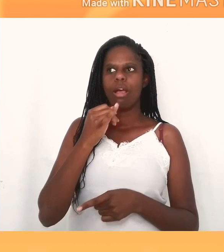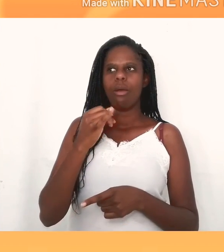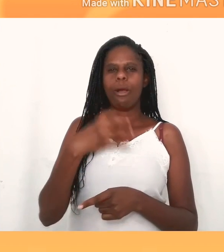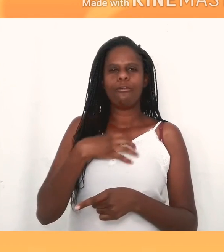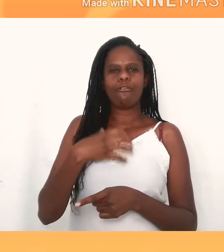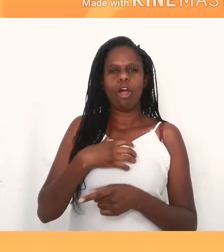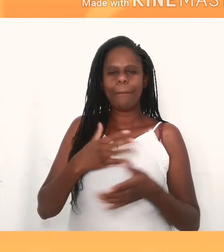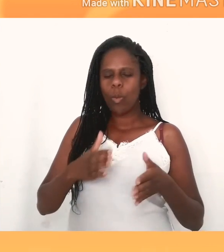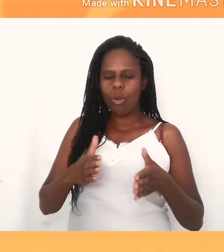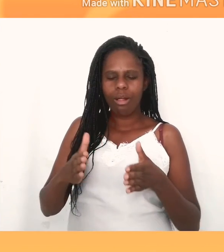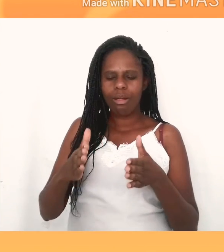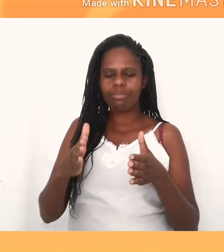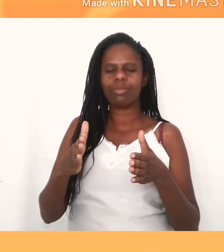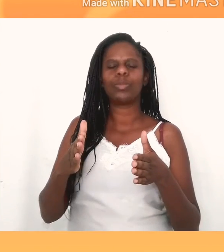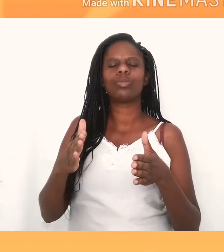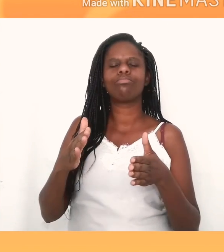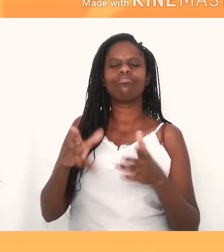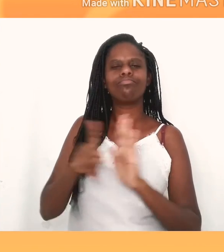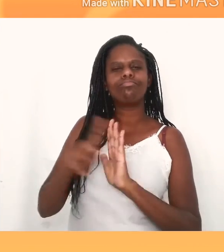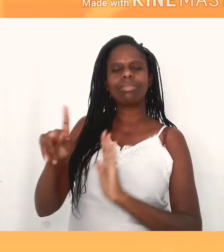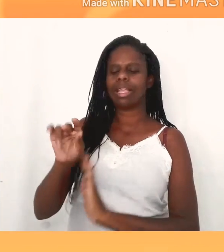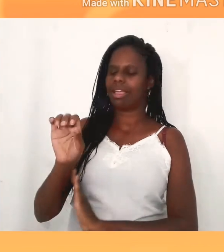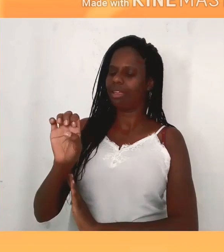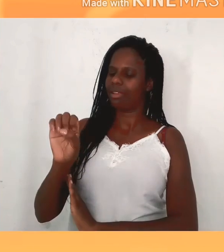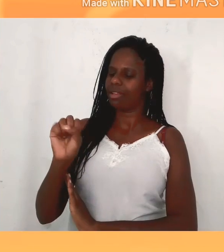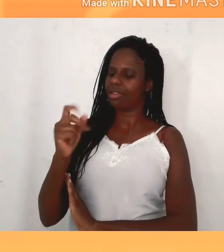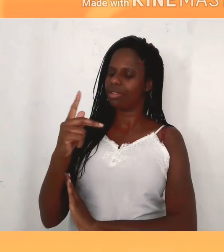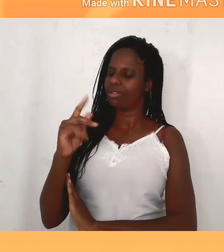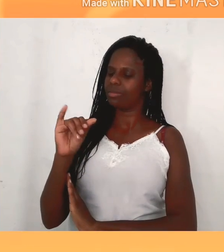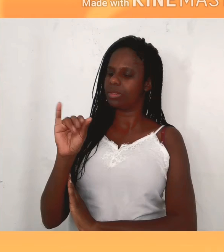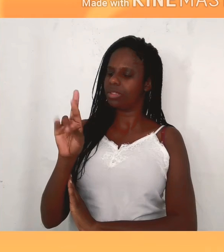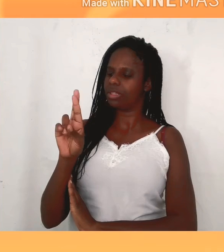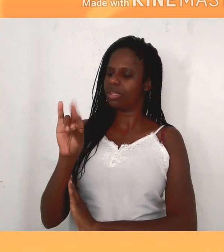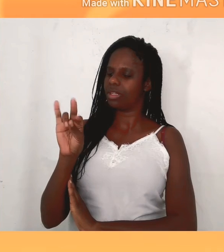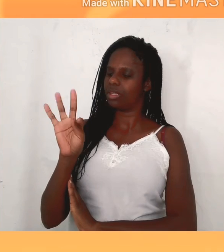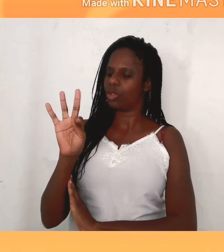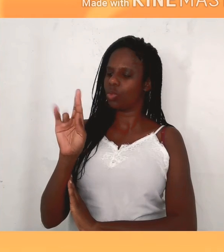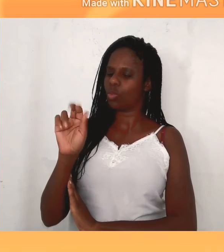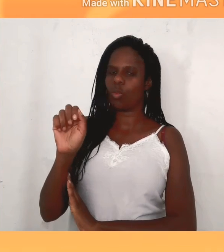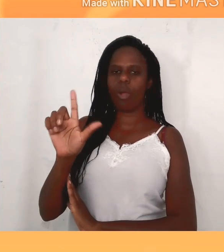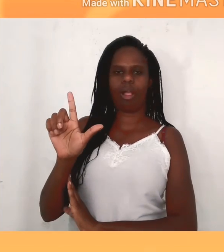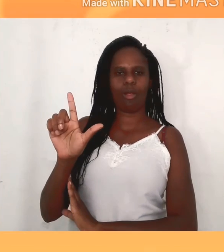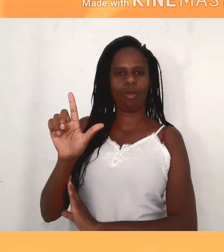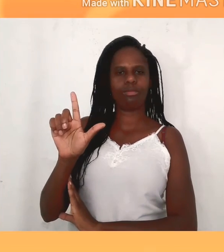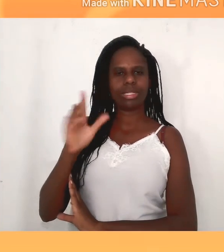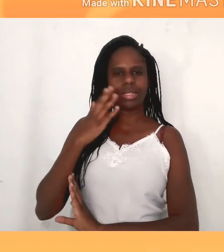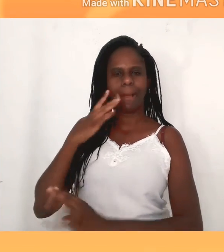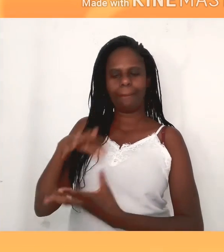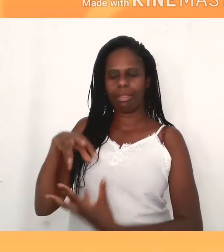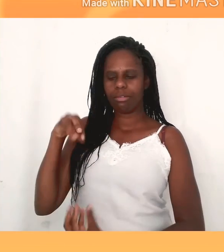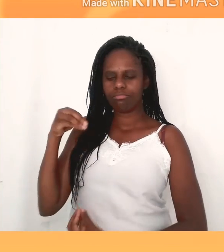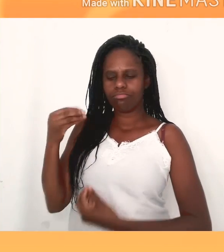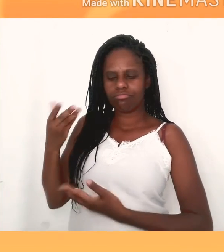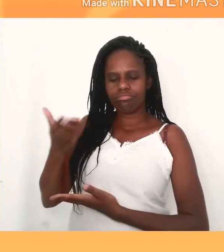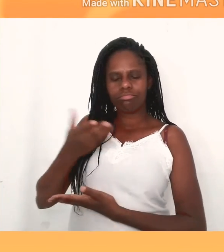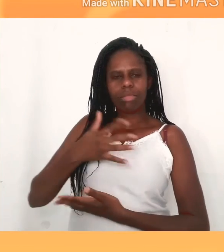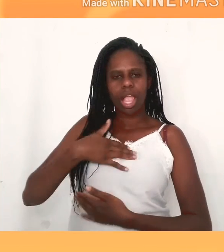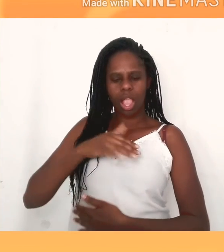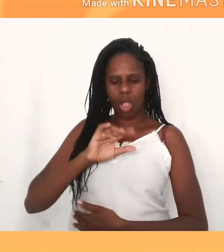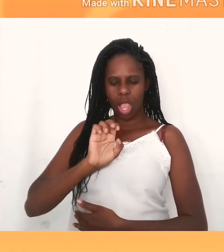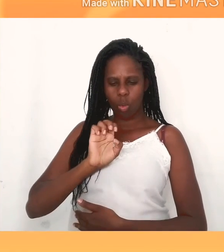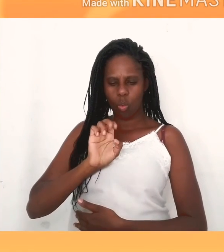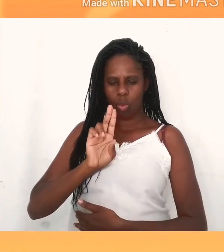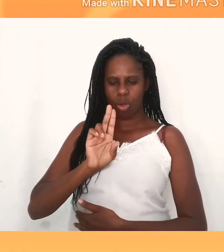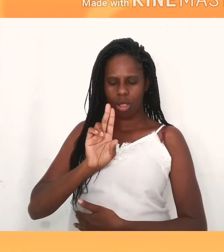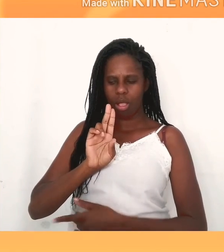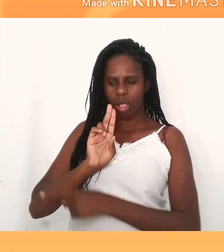gente diz, um caminho espiritual, um caminho em que a gente progrida para a integração do nosso eu com tudo que